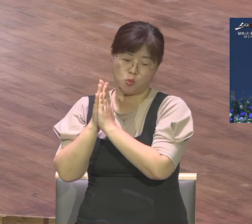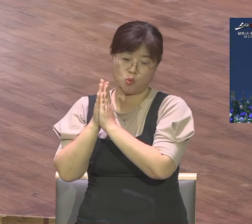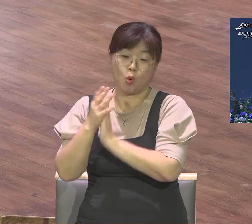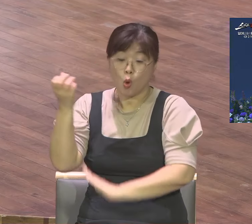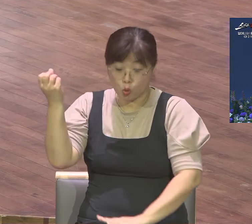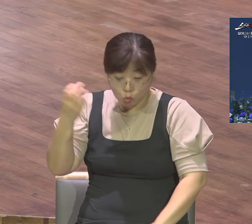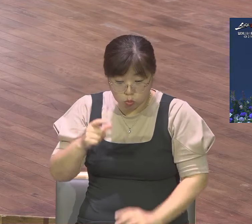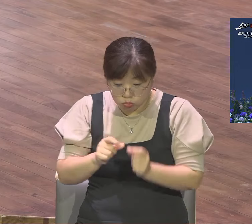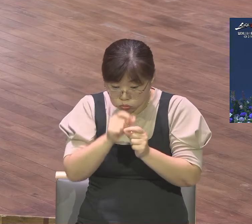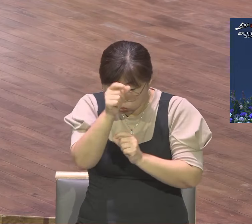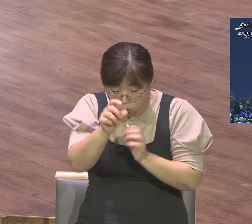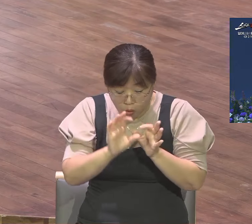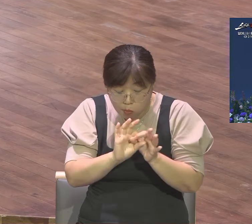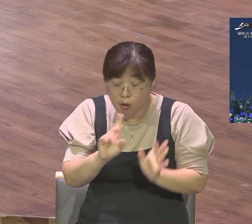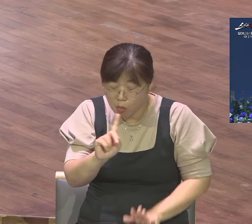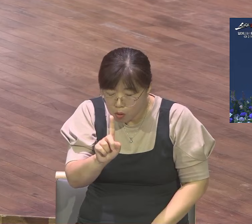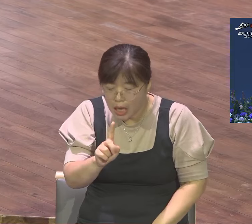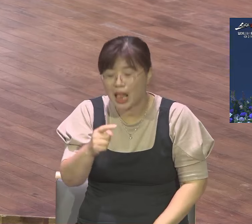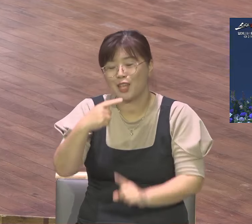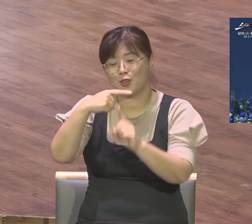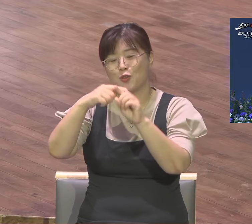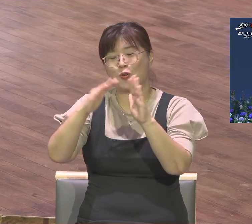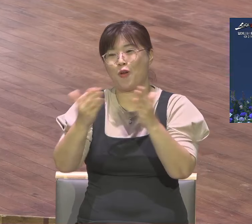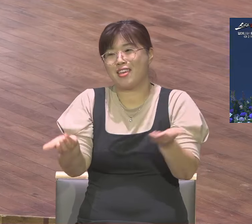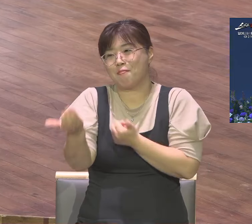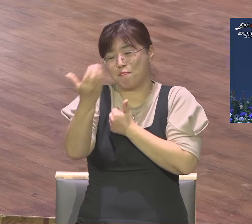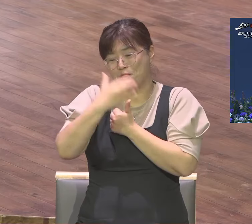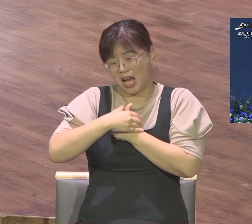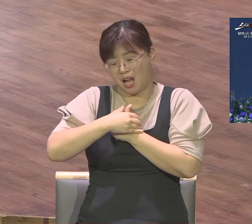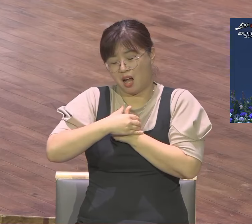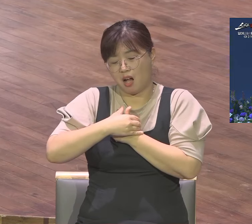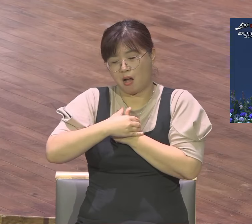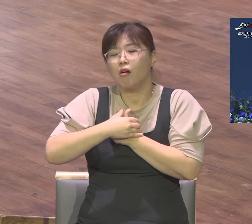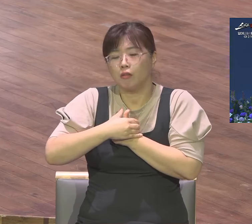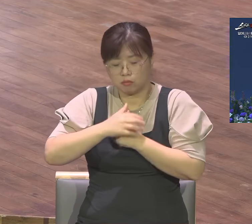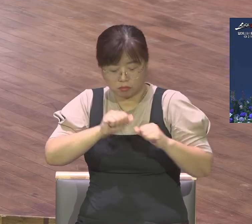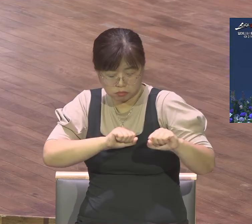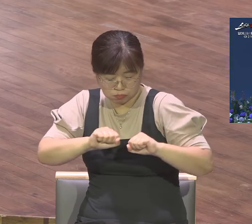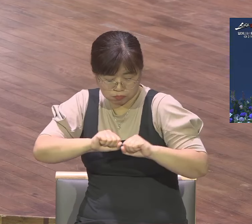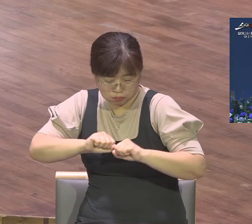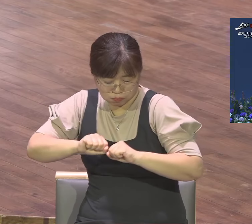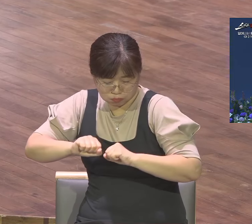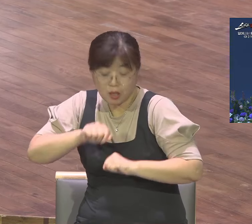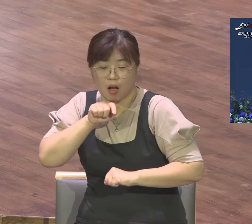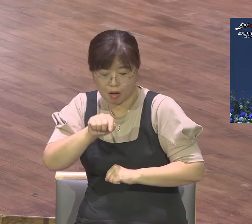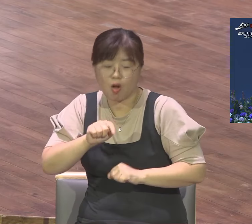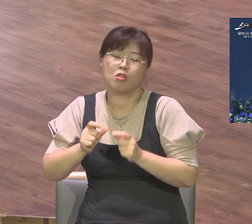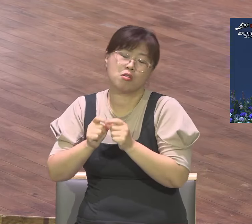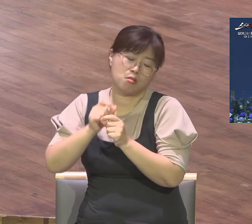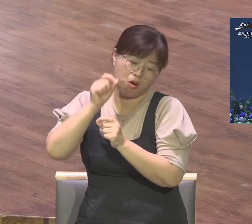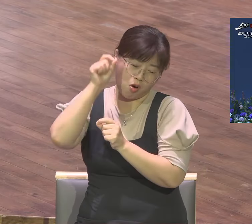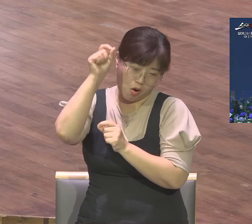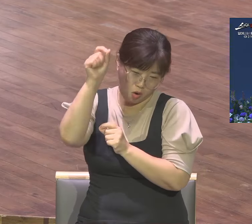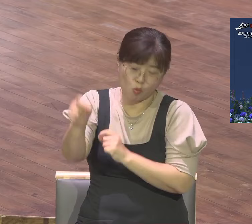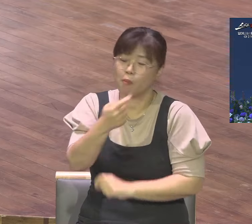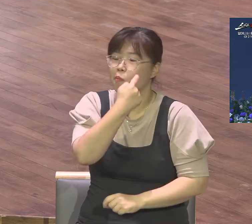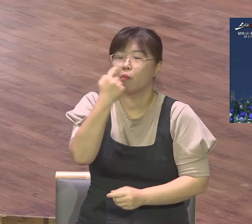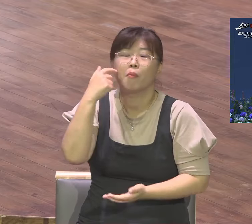그 진짜 영원하다니까요. 그걸 저는 체험하고 이런 게 말씀드린 거예요. 실제로